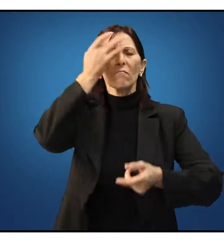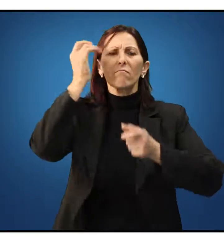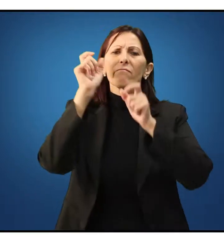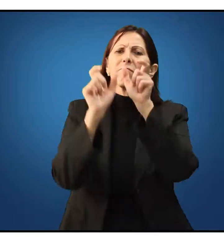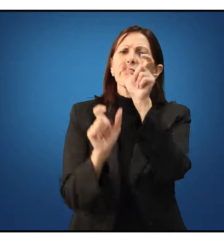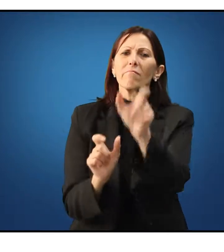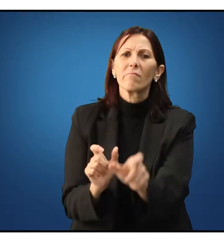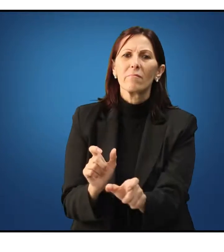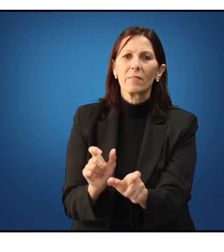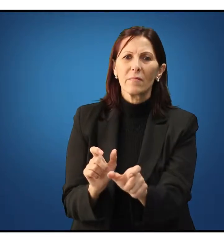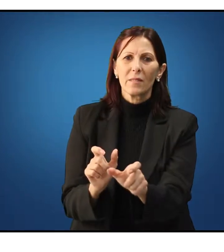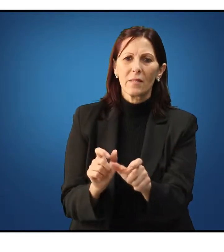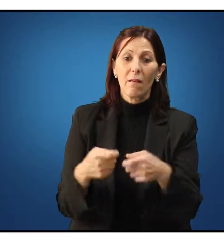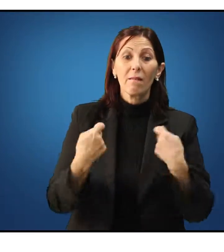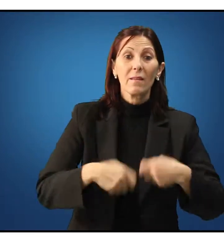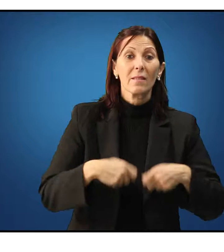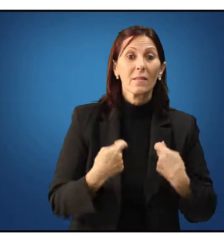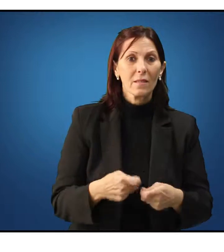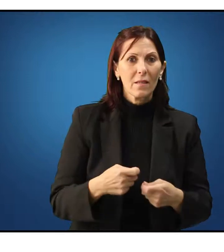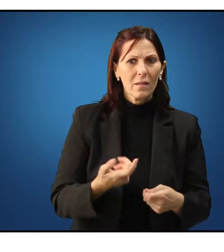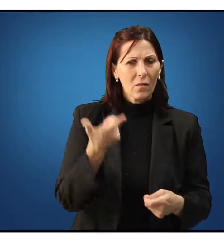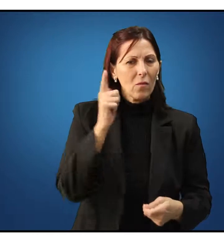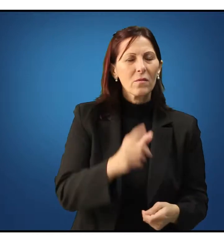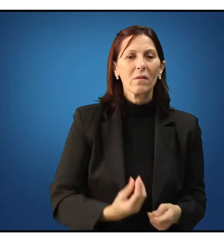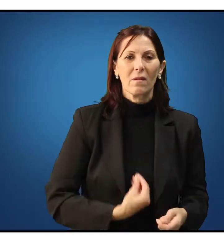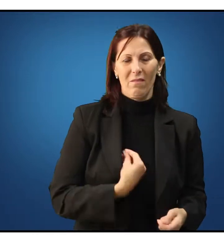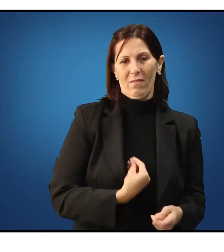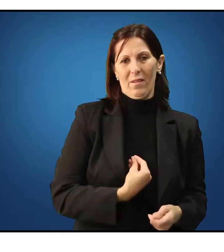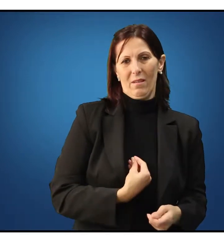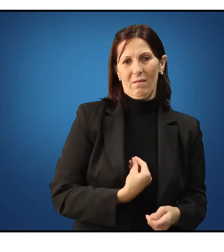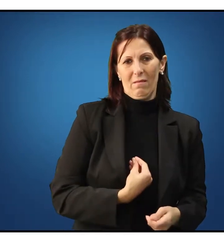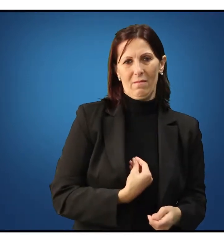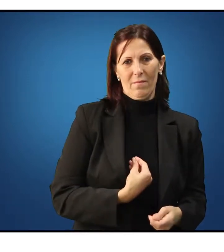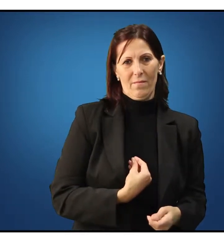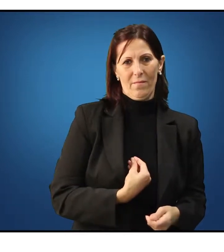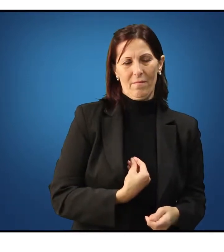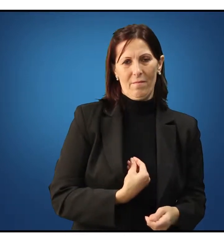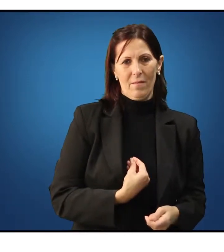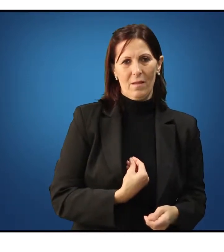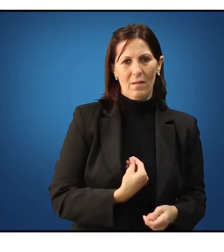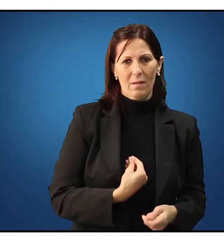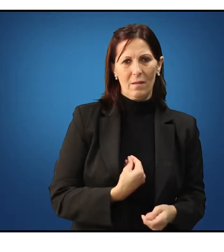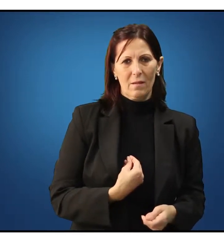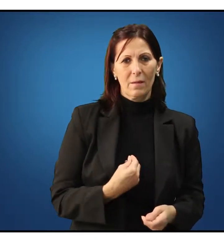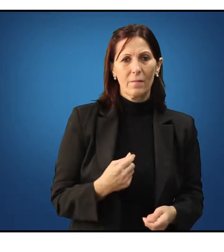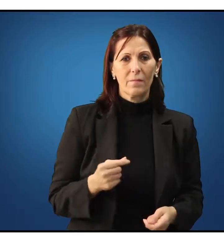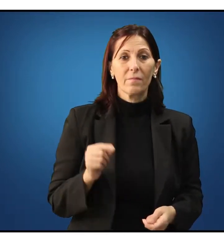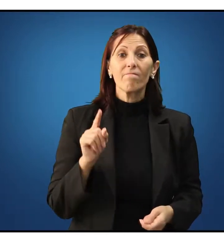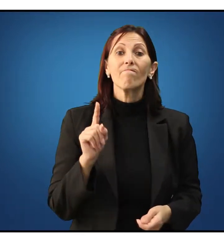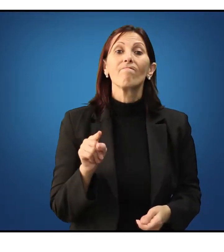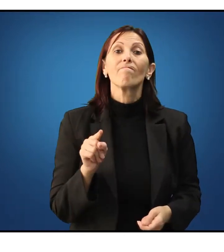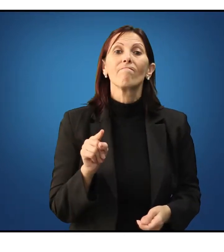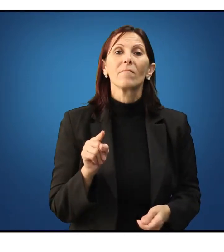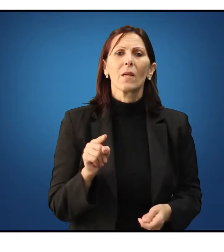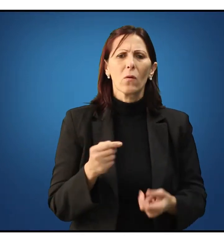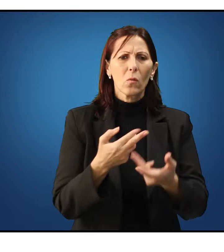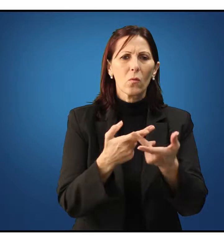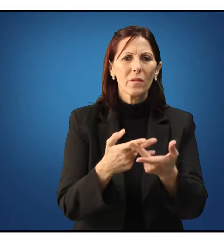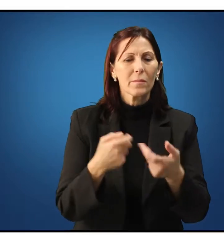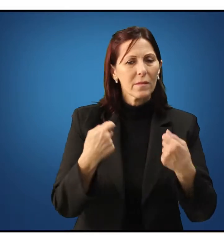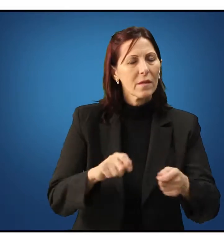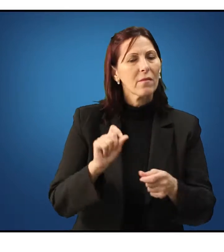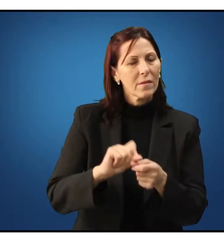à necessidade de sobrevivência. E isso era algo que deveria ser feito por servos